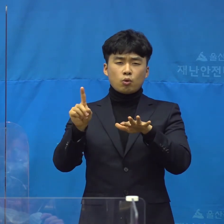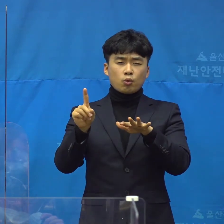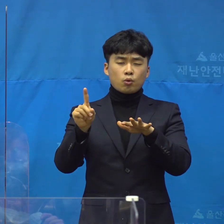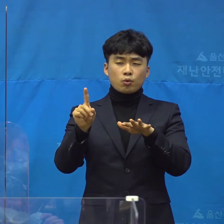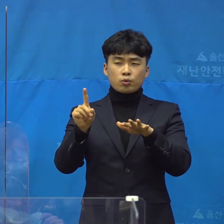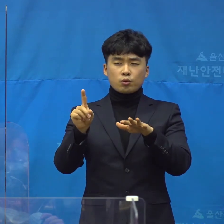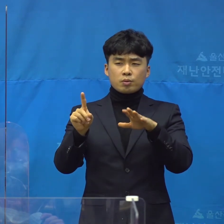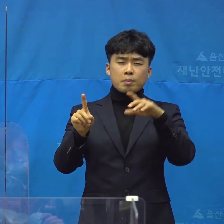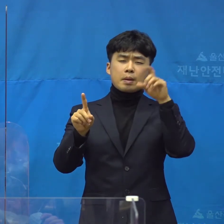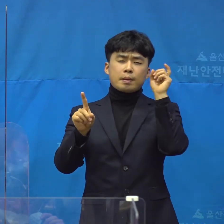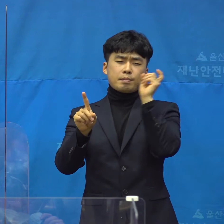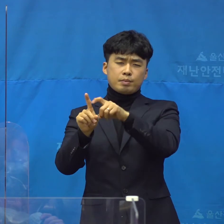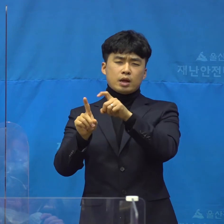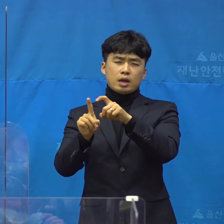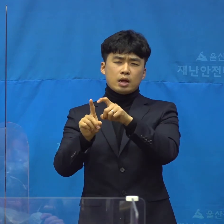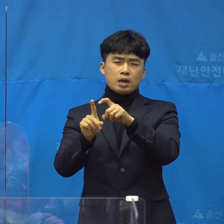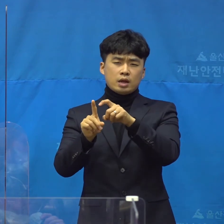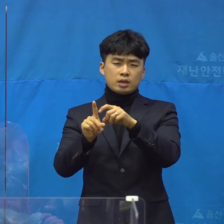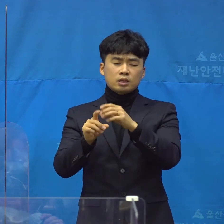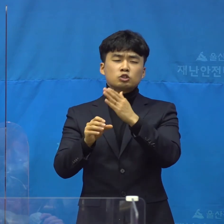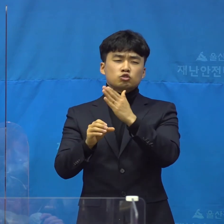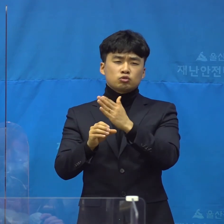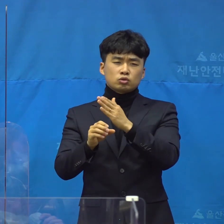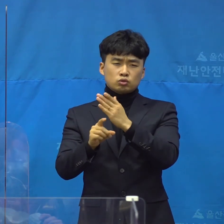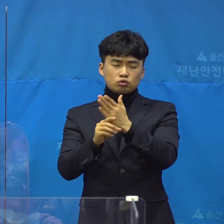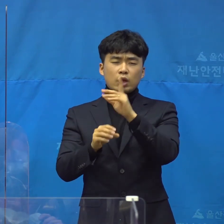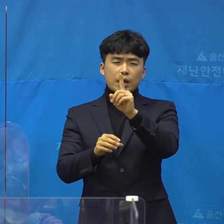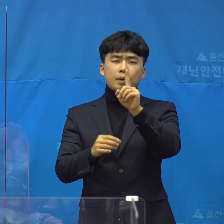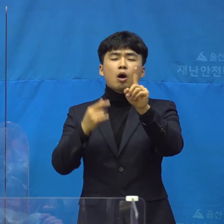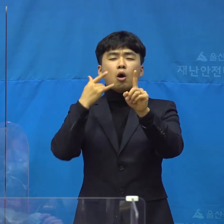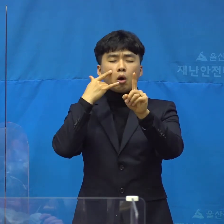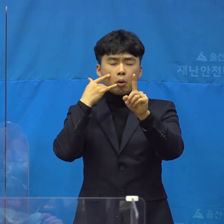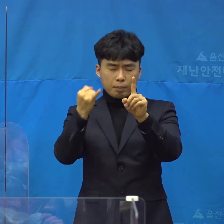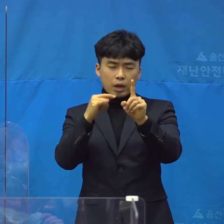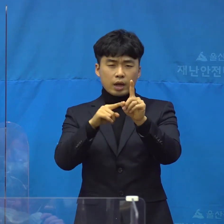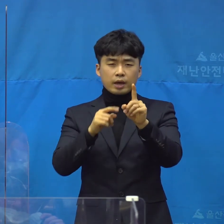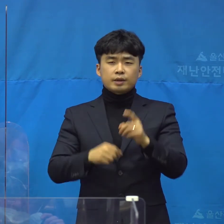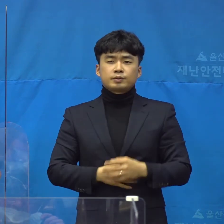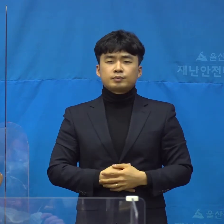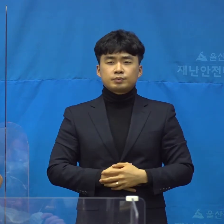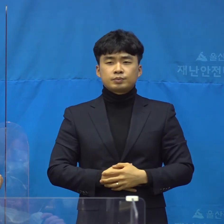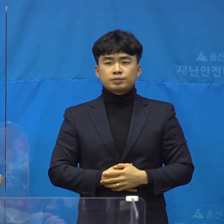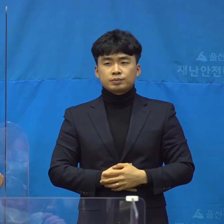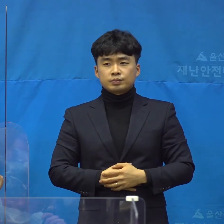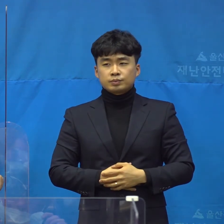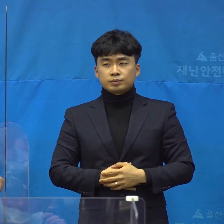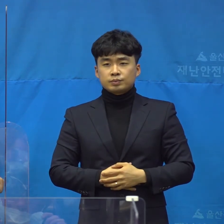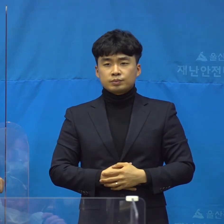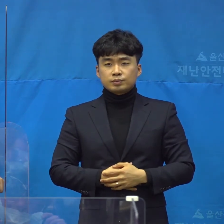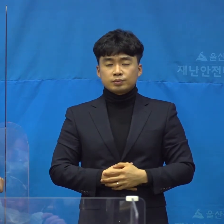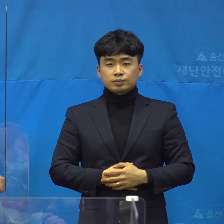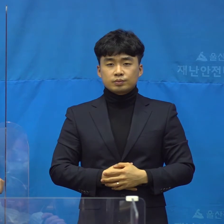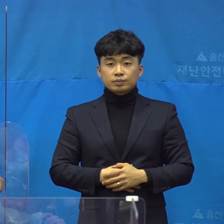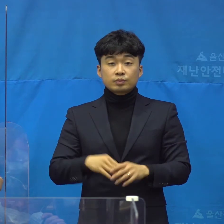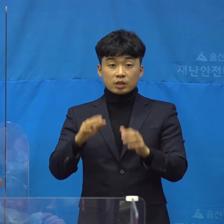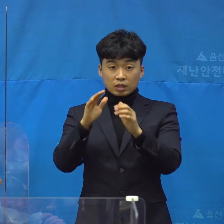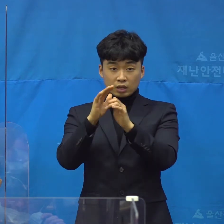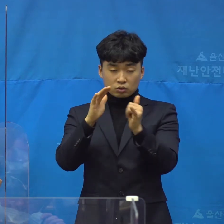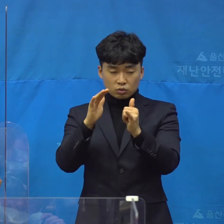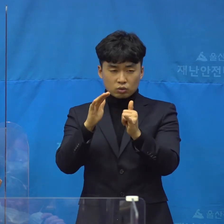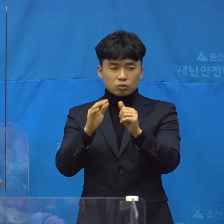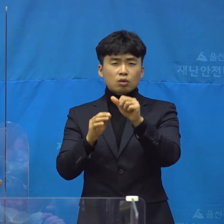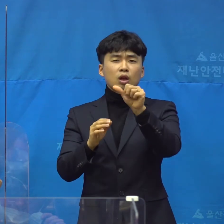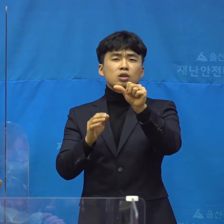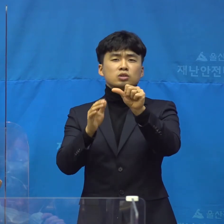그 확진된 3분 중에 어머니였습니다. 어머니였고 또 이분들이 이 가족이